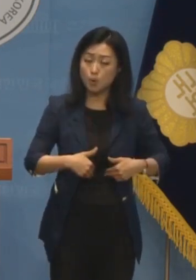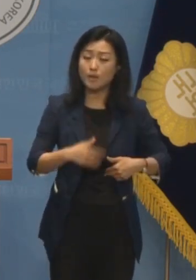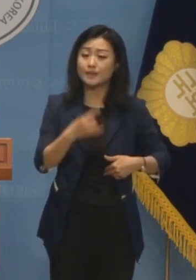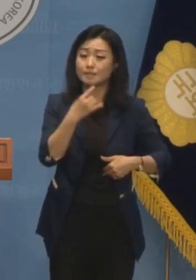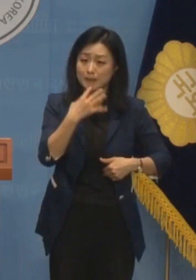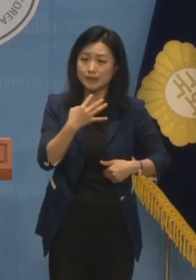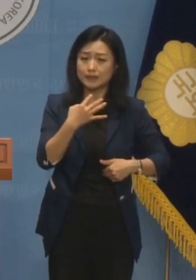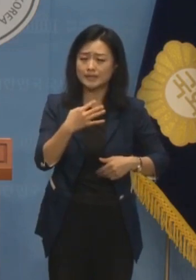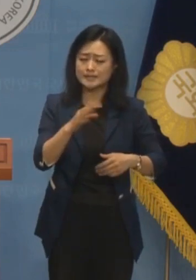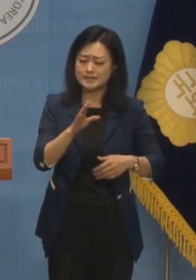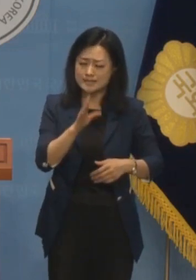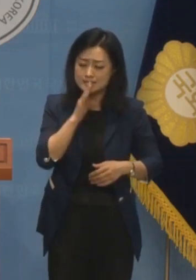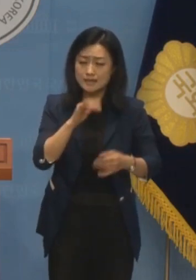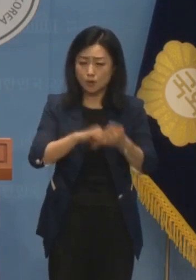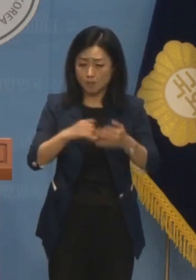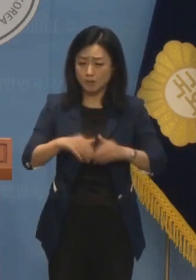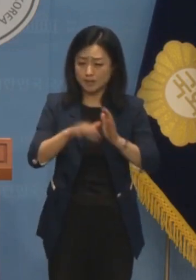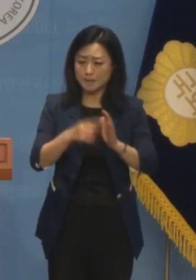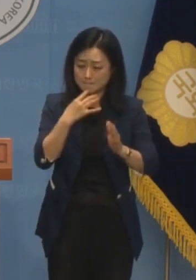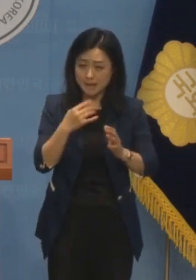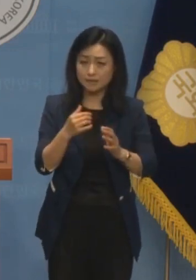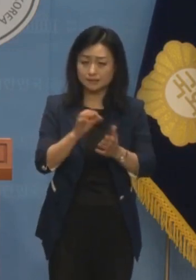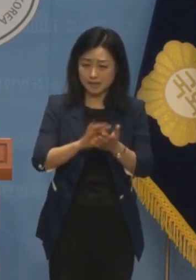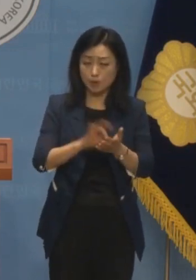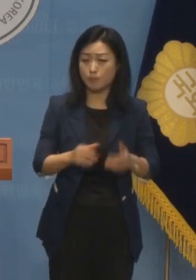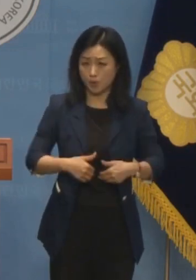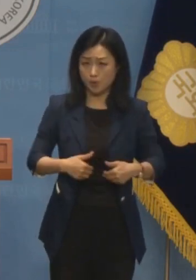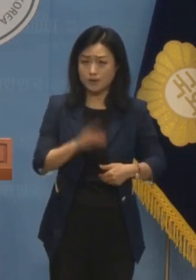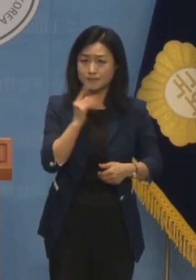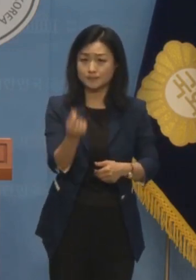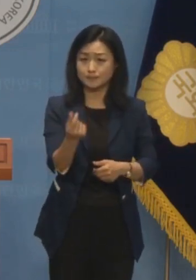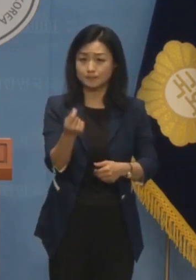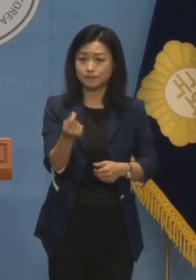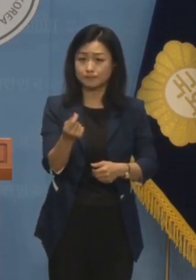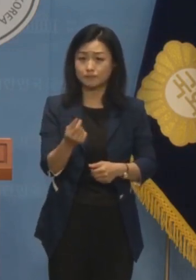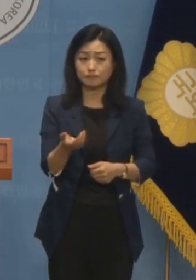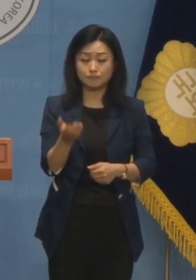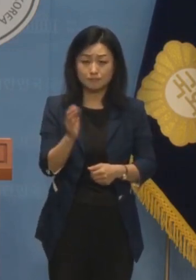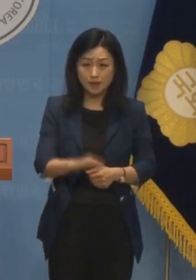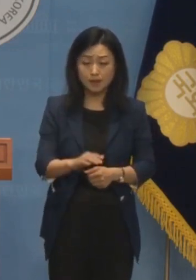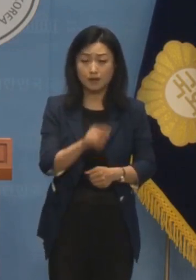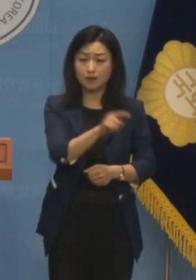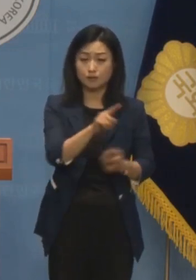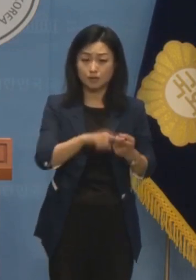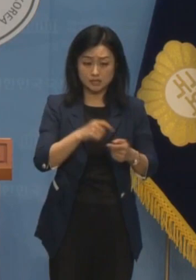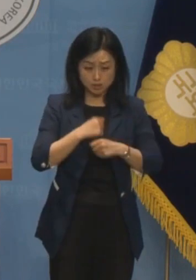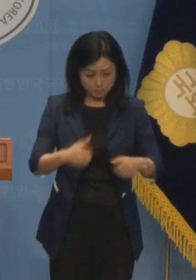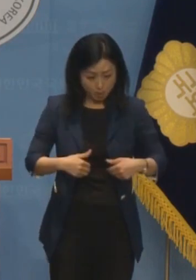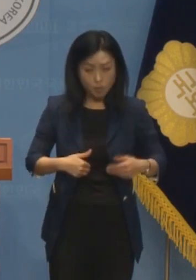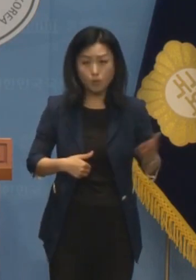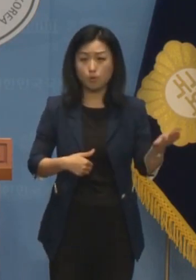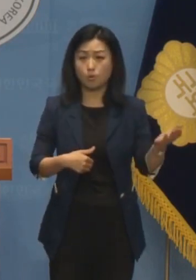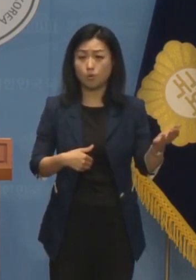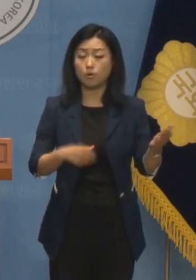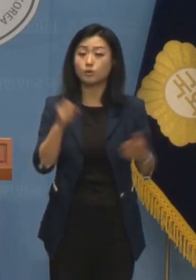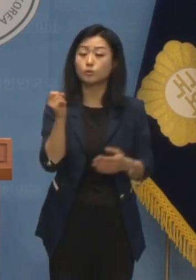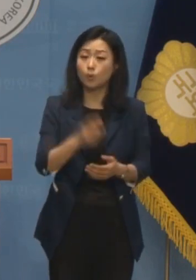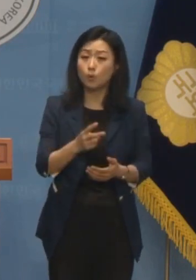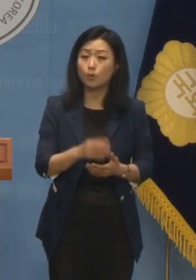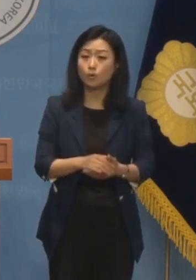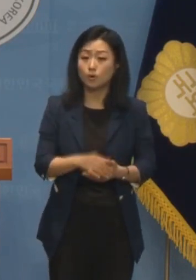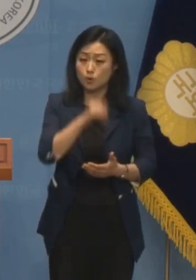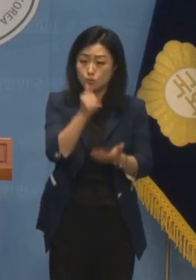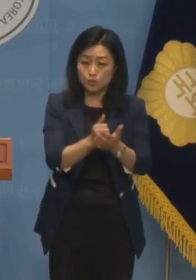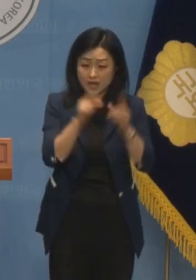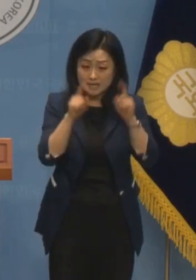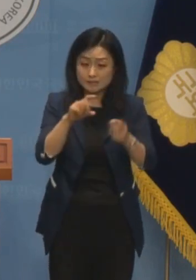범위에서 최소한으로 활용되어야 하는 게 원칙입니다. 최소 침해의 원칙을 지켜야 합니다. 또한 혐의가